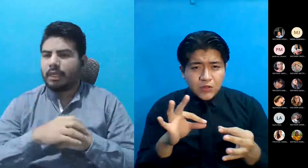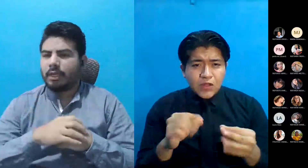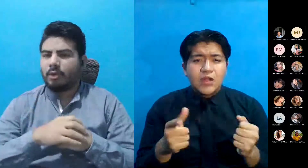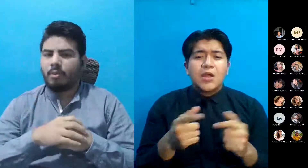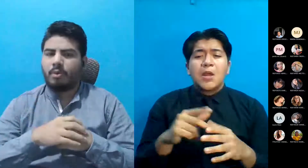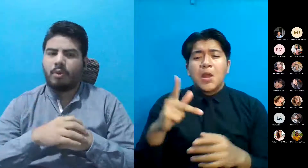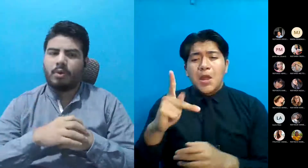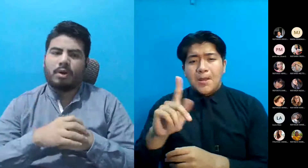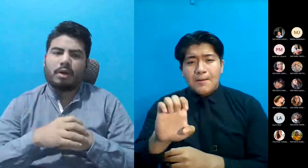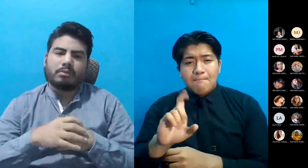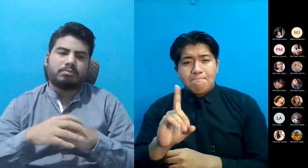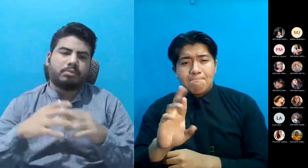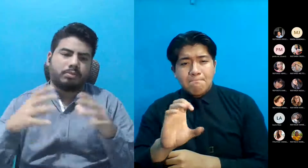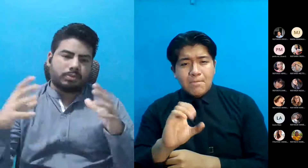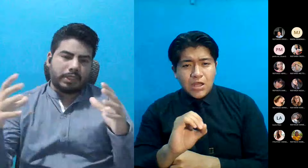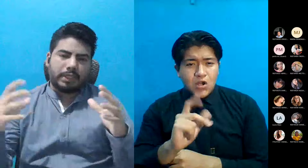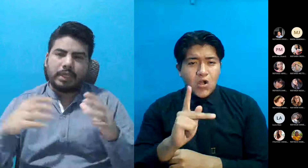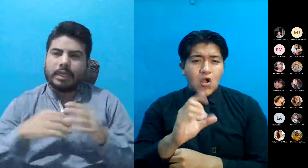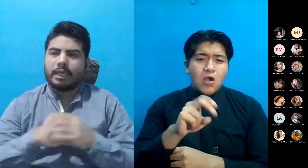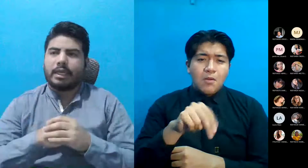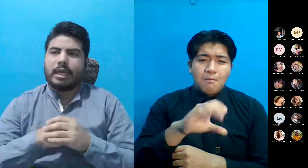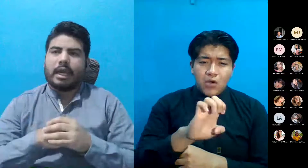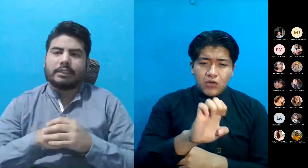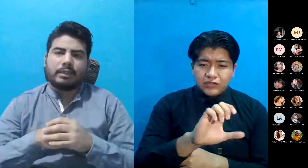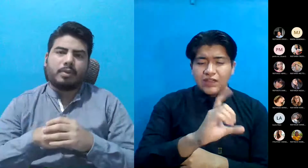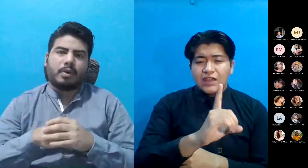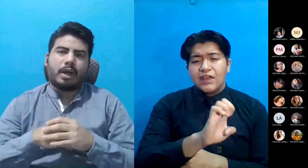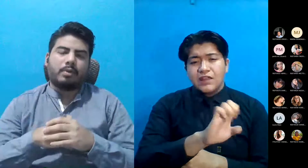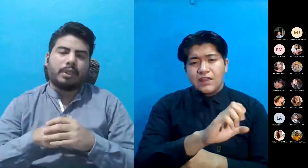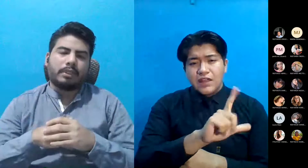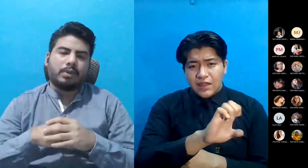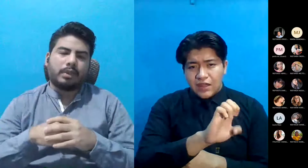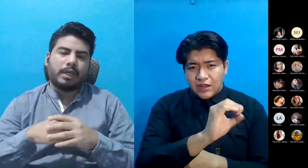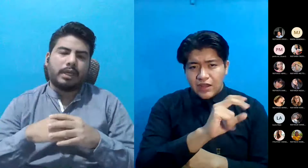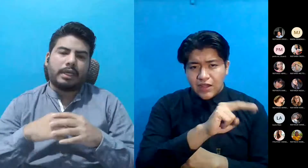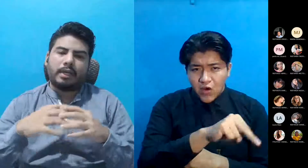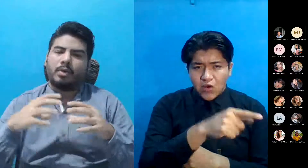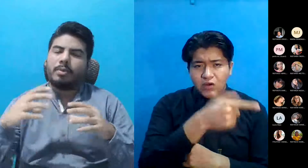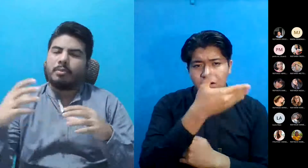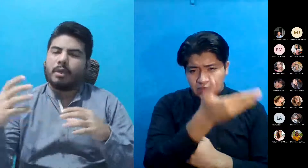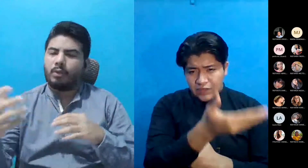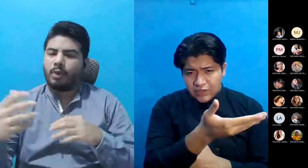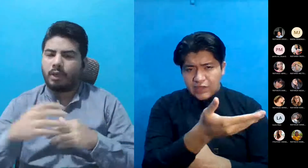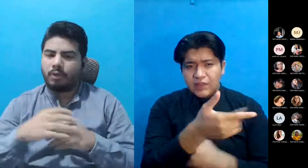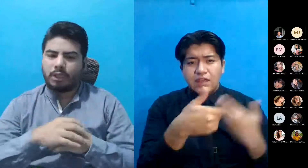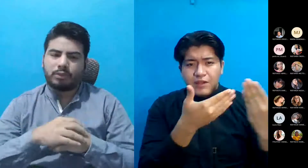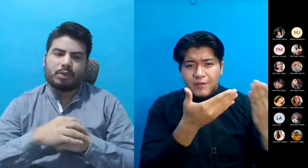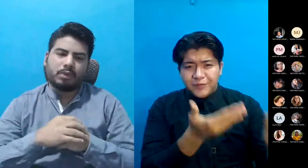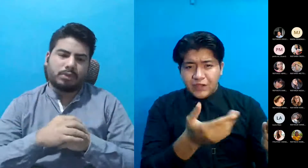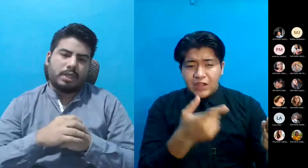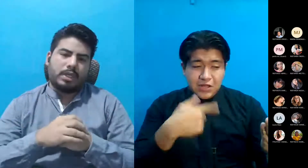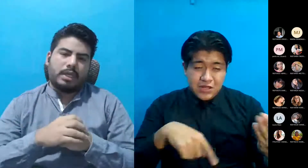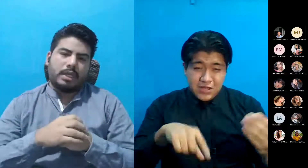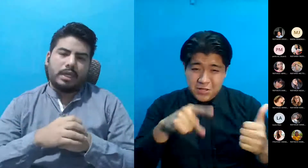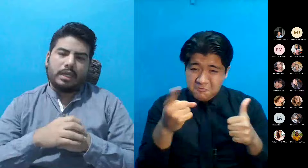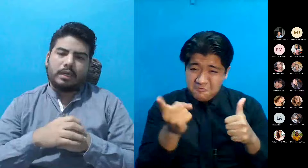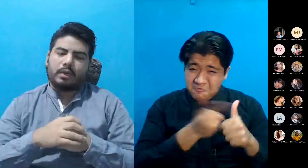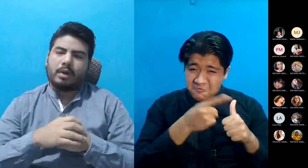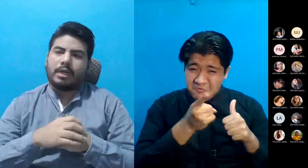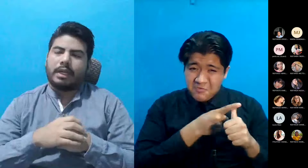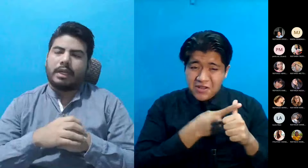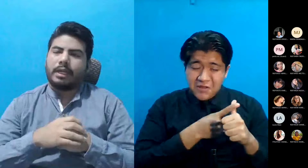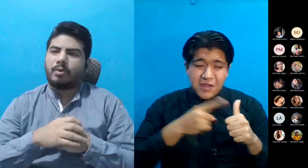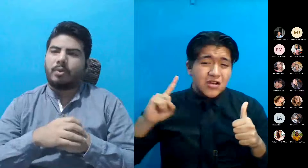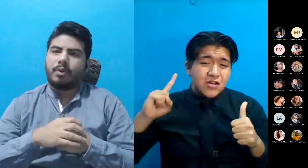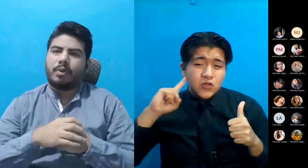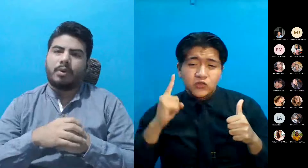León, como se tiene así por la comunidad sorda, como el primer educador de sordos, en